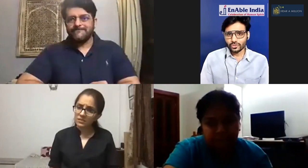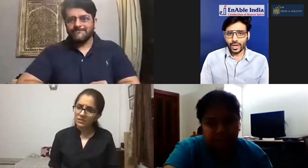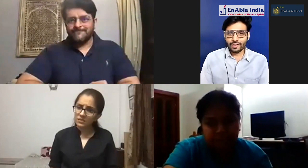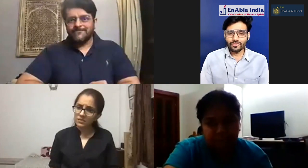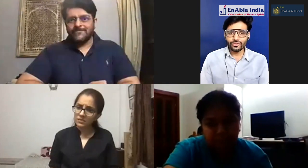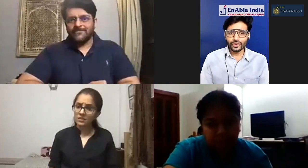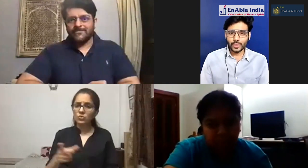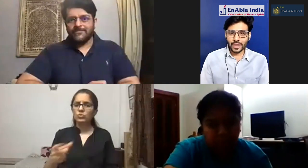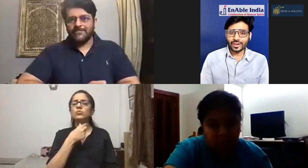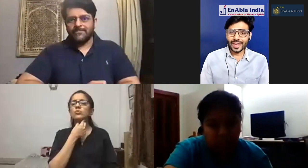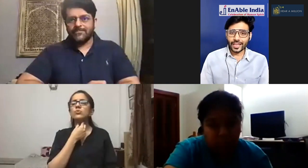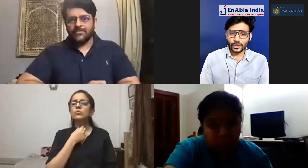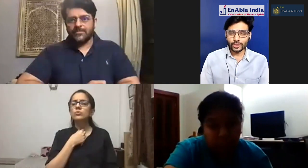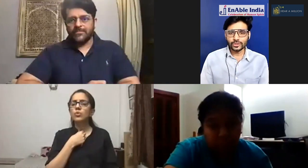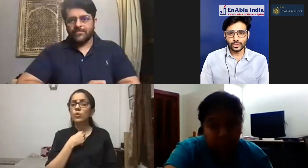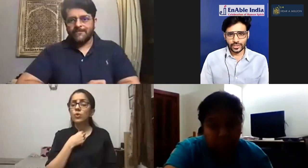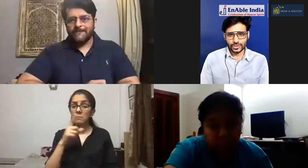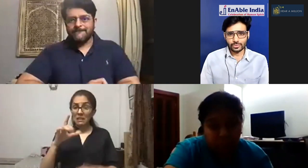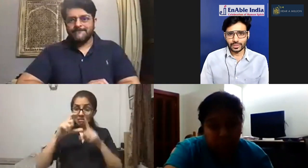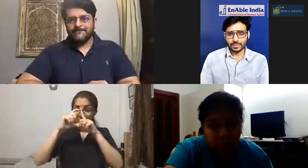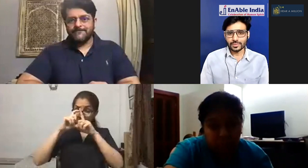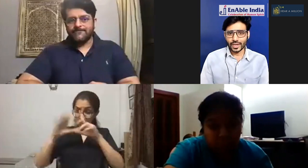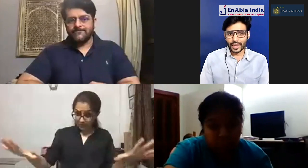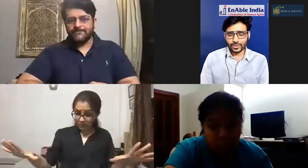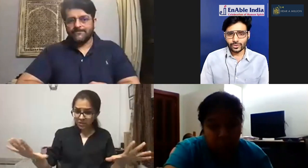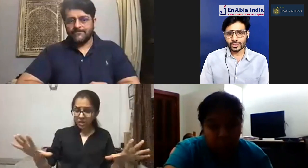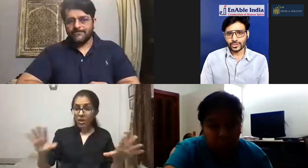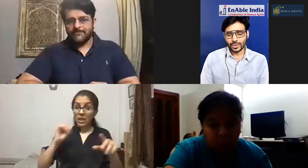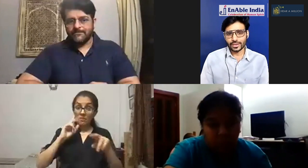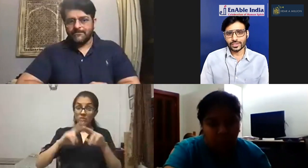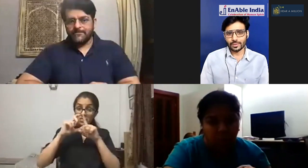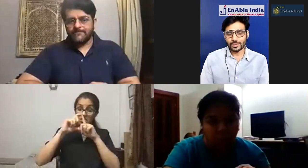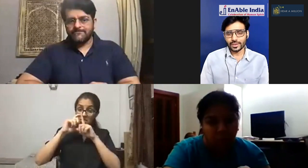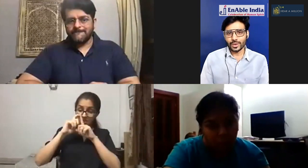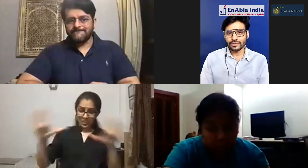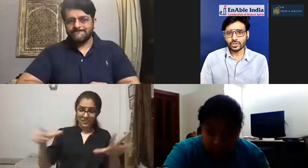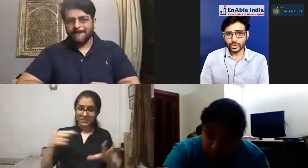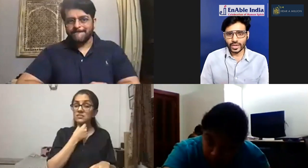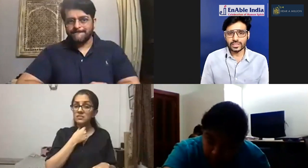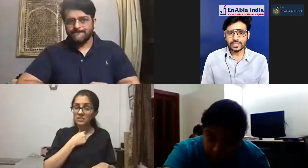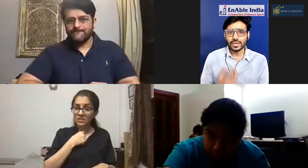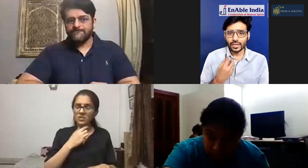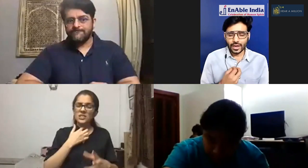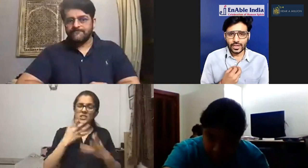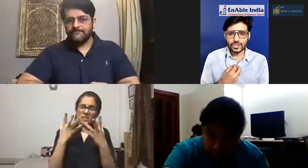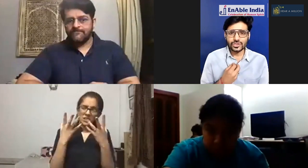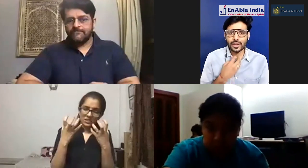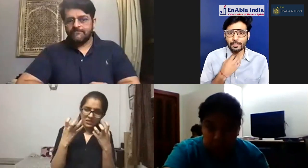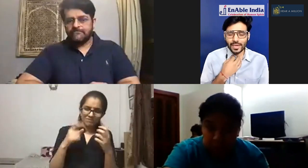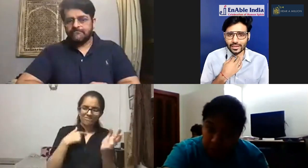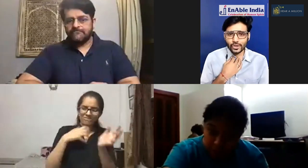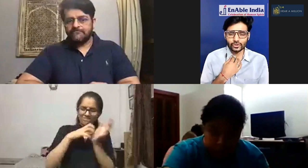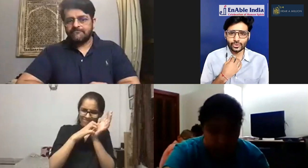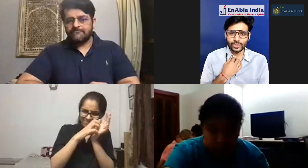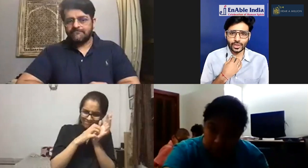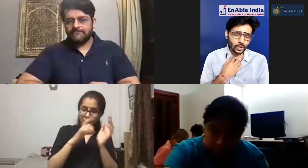So if you have an acute throat issue, मतलब नया throat issue है जहाँ पे you have soreness, खराश,